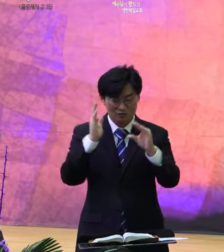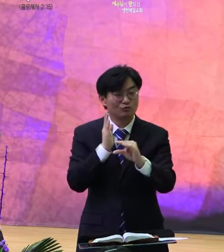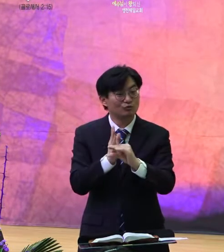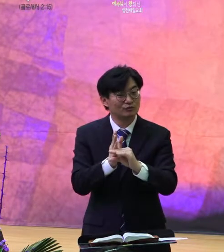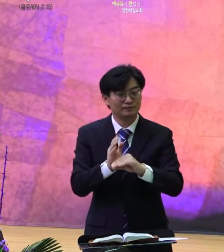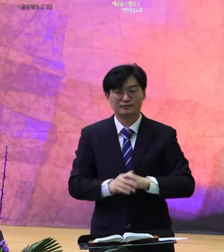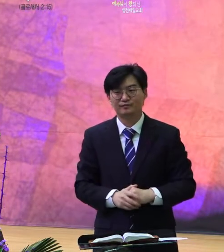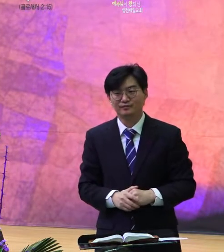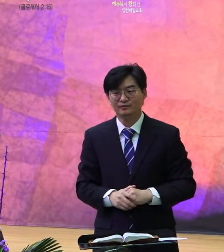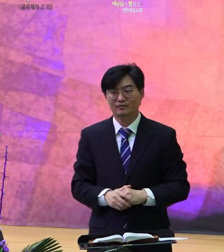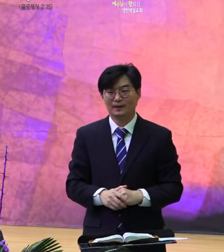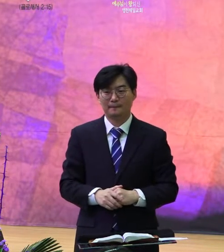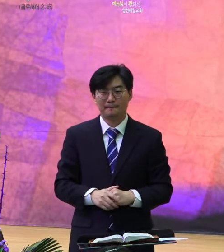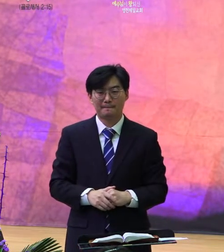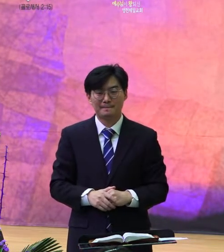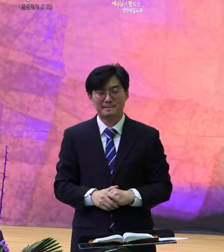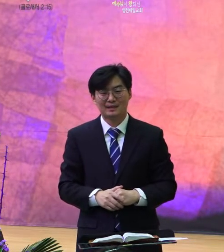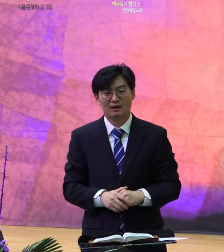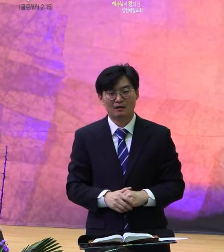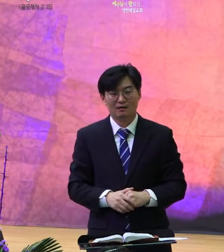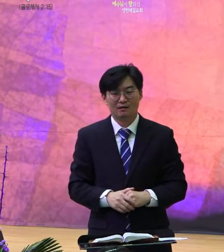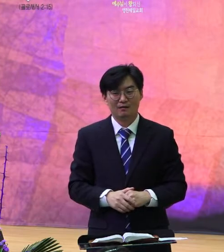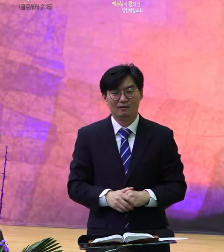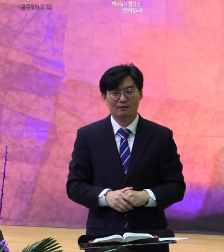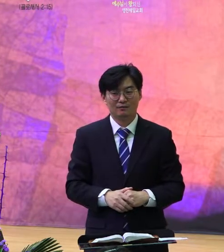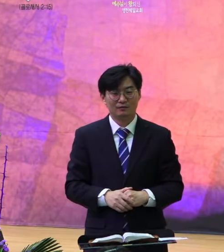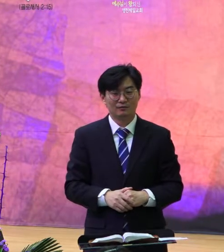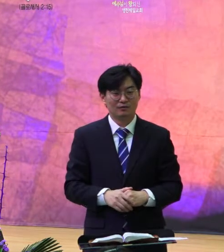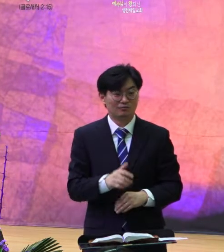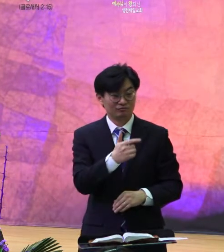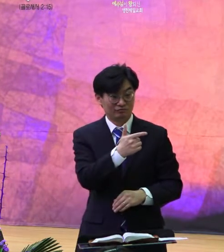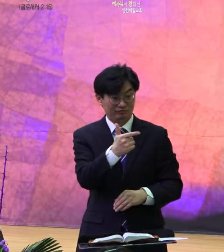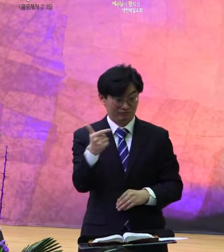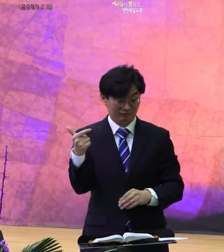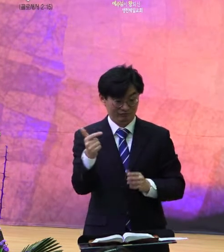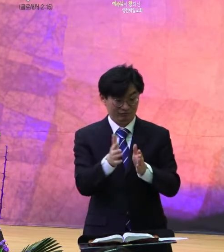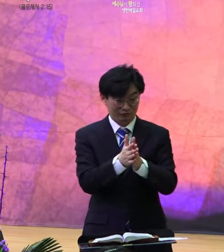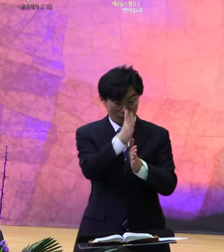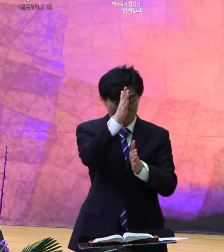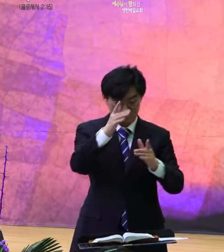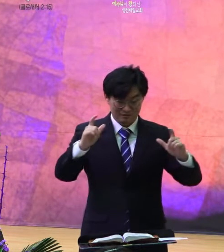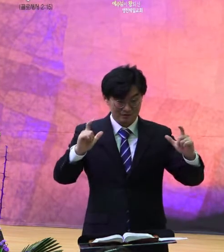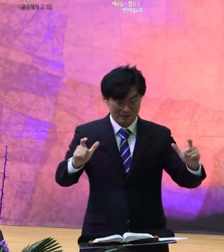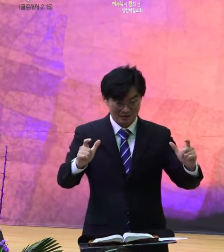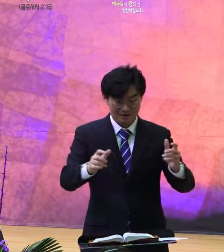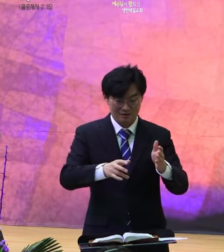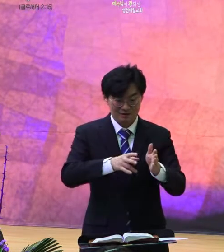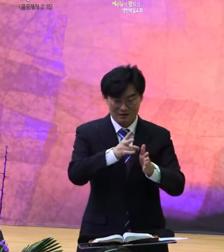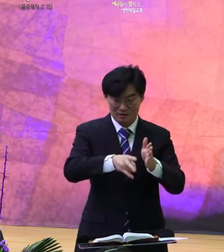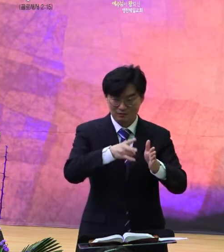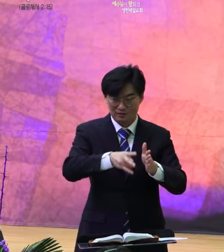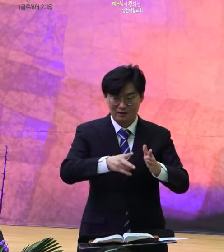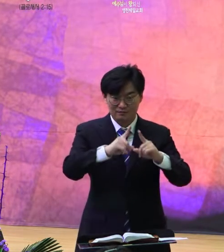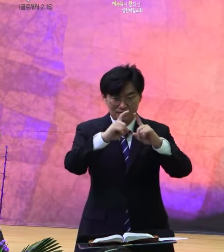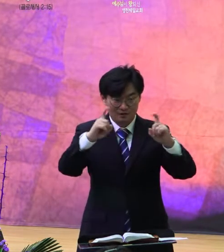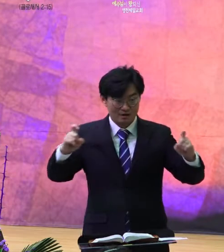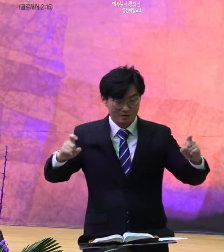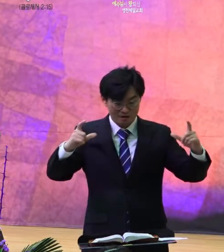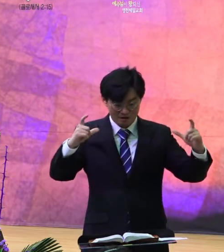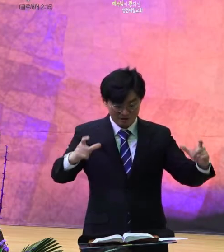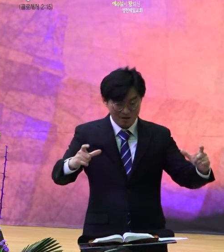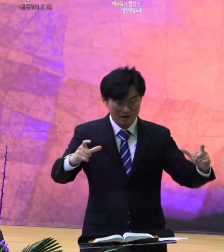분명히 외적으로는 그래 보였습니다. 그 수많은 무리들이 예수님이